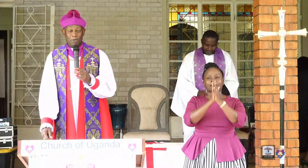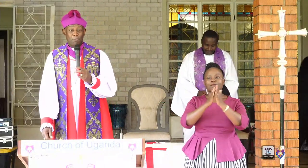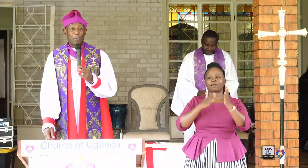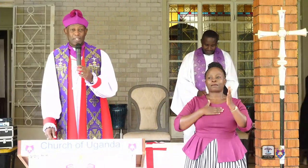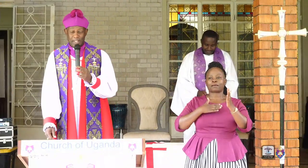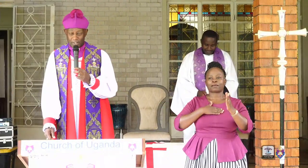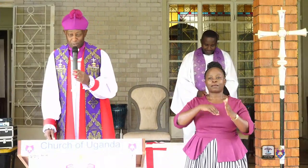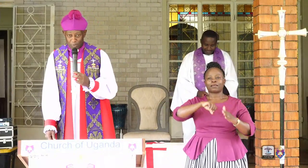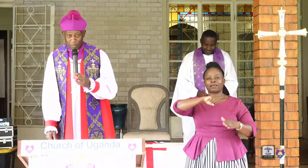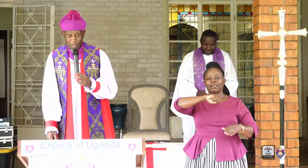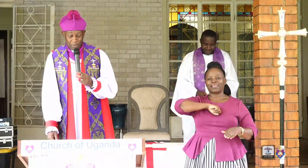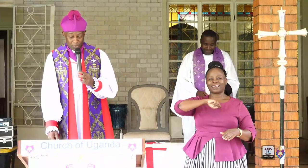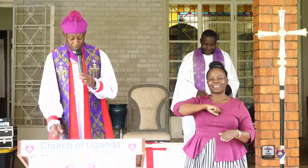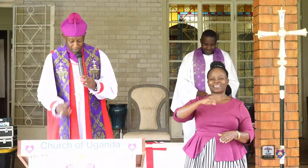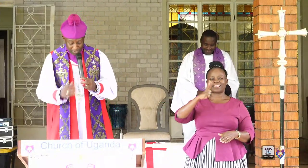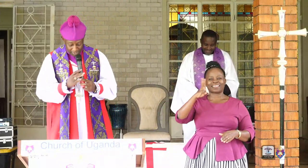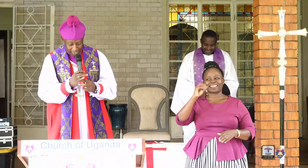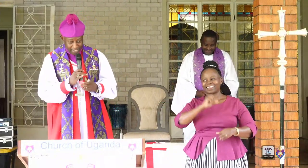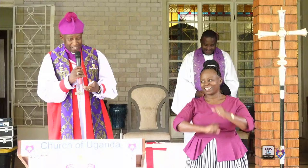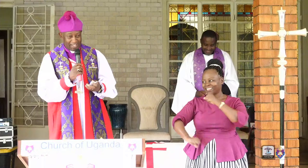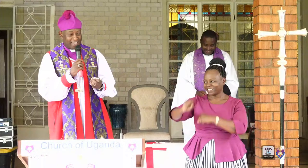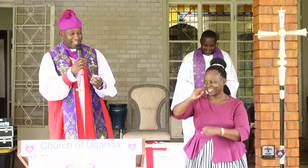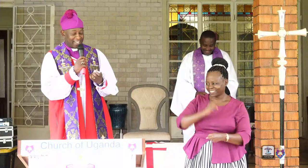bride of 40 years kama yebaze.